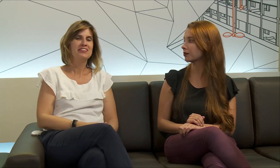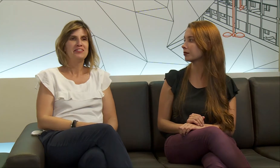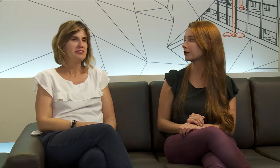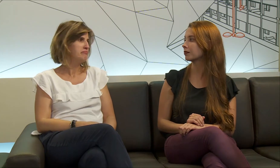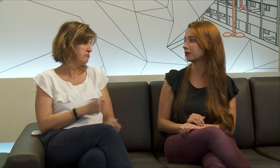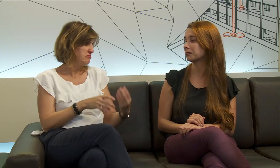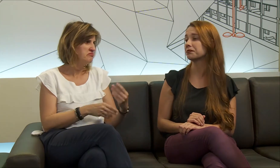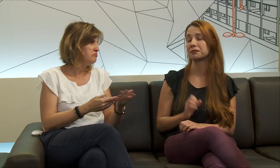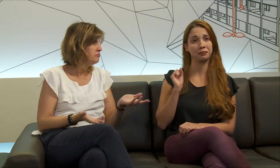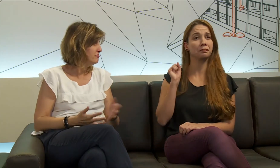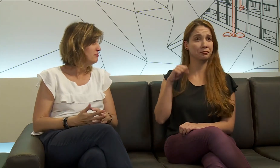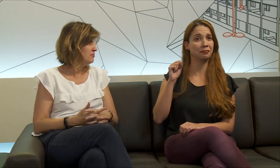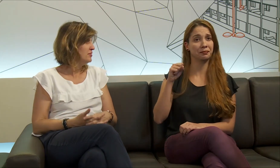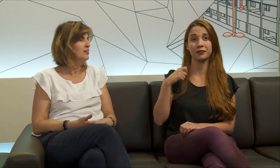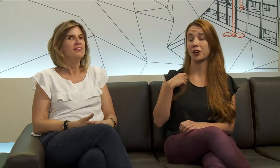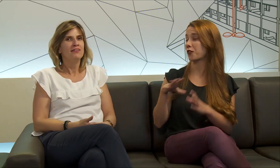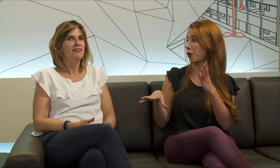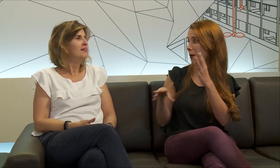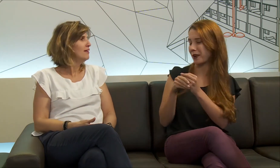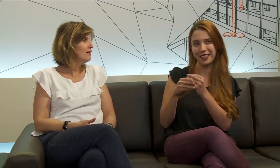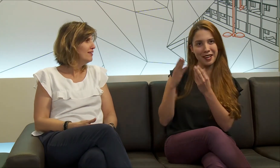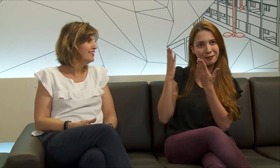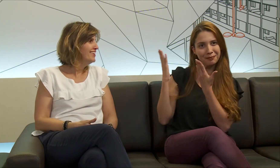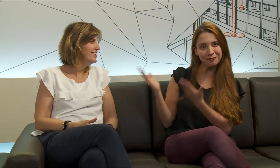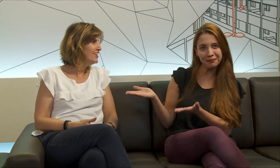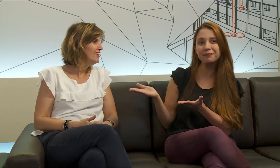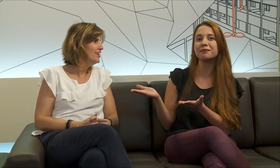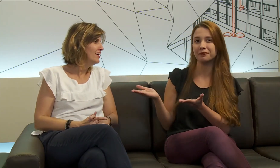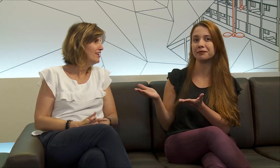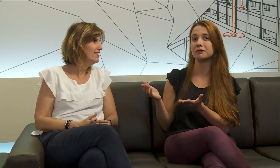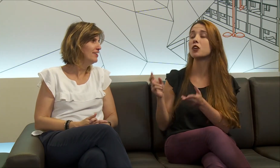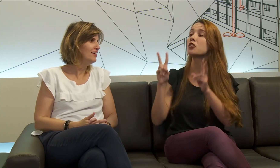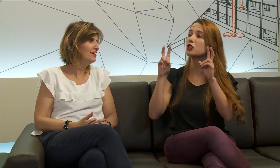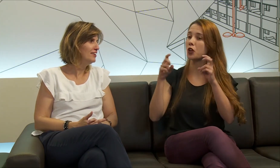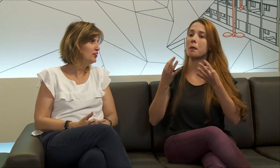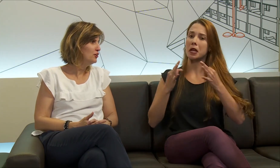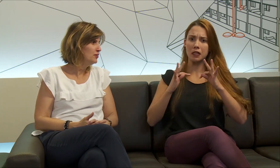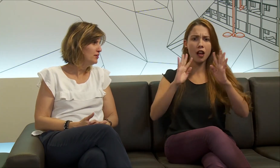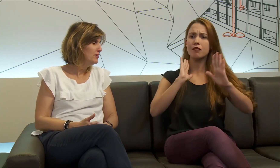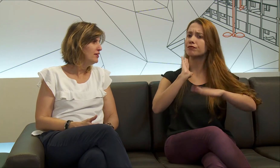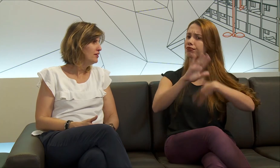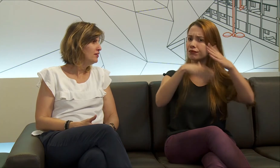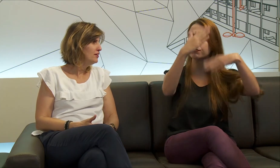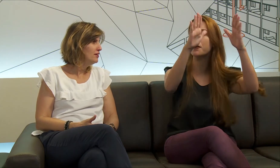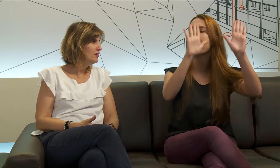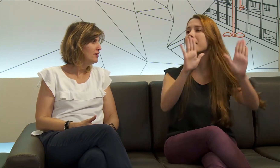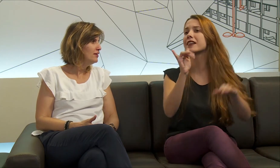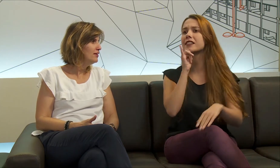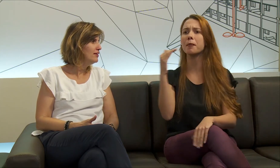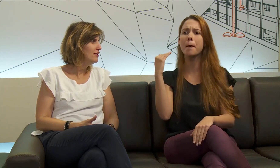como videochamadas, aí esse acesso fica muito maior. A Débora diz, eu vou complementar o que